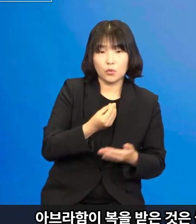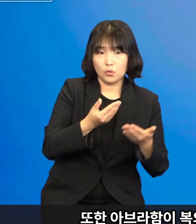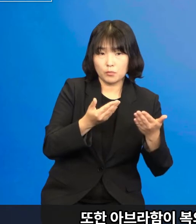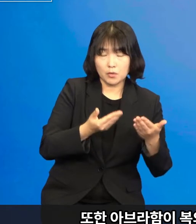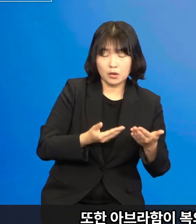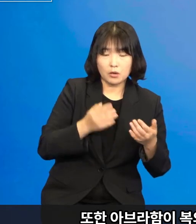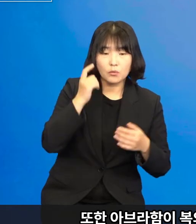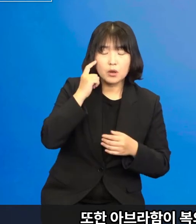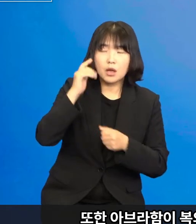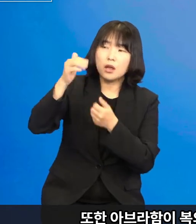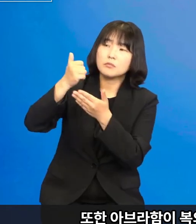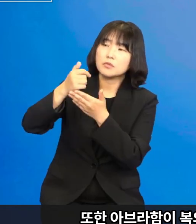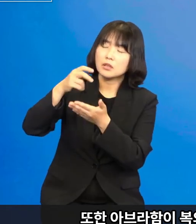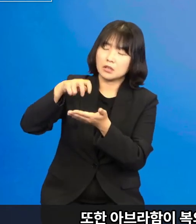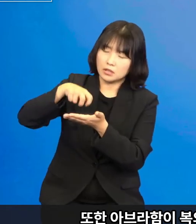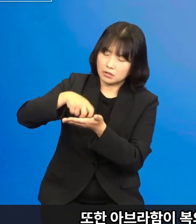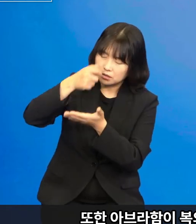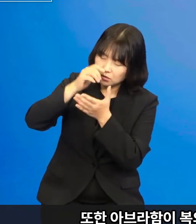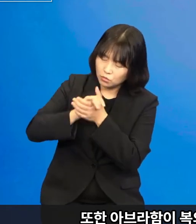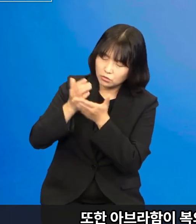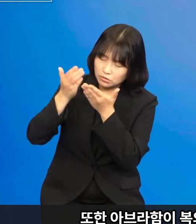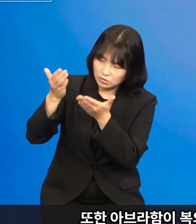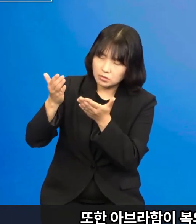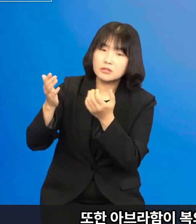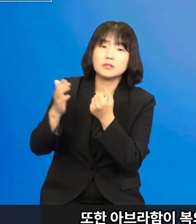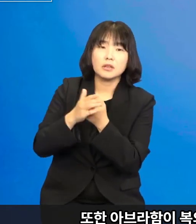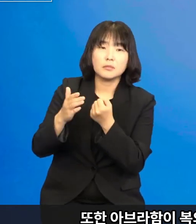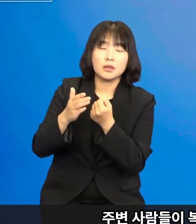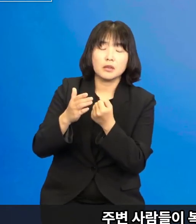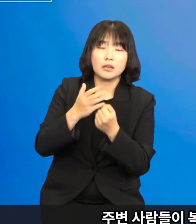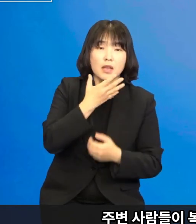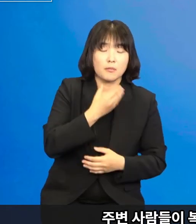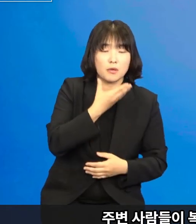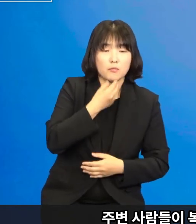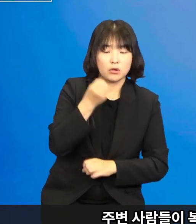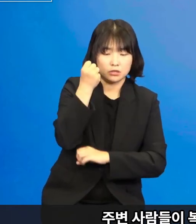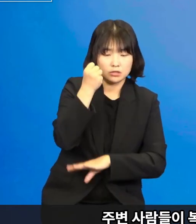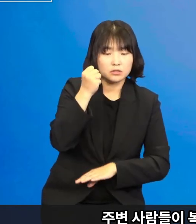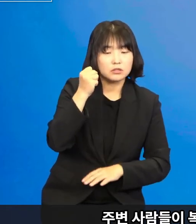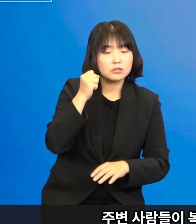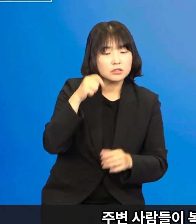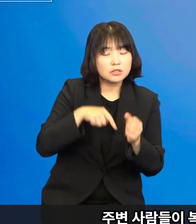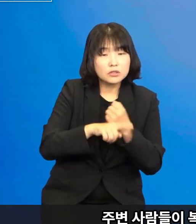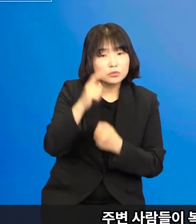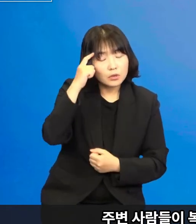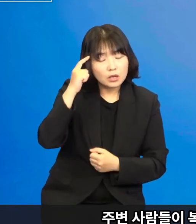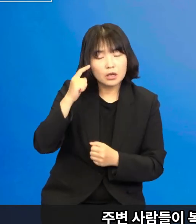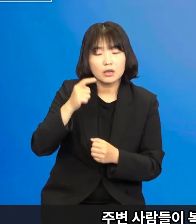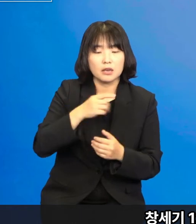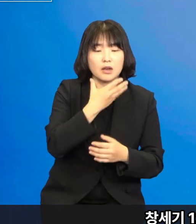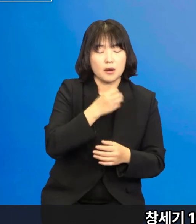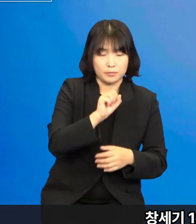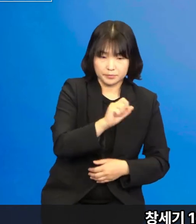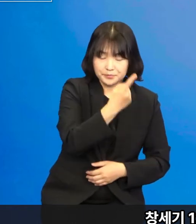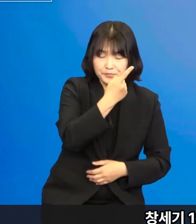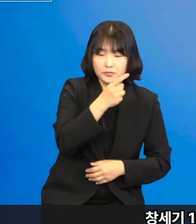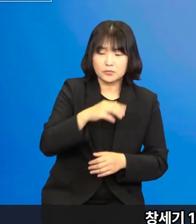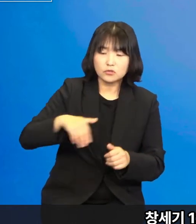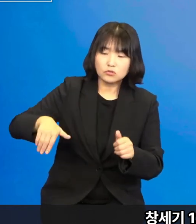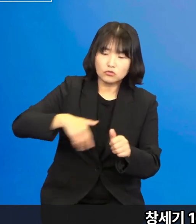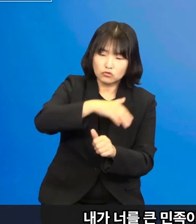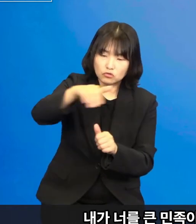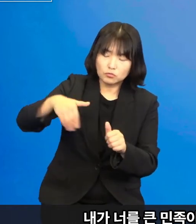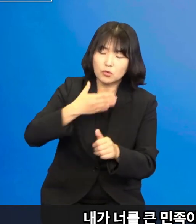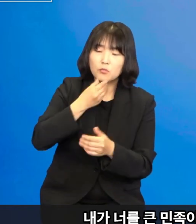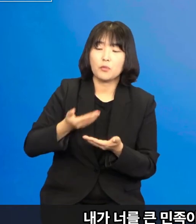엎드렸기 때문이고, 또한 아브라함이 복의 근원인 것은 그로 말미암아 주변 사람들이 복을 받았기 때문에 그래요. 창세기 12장 2절